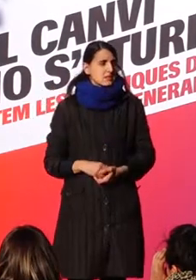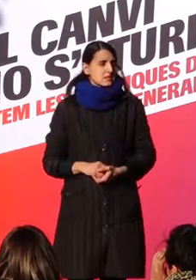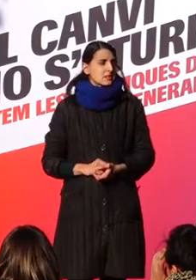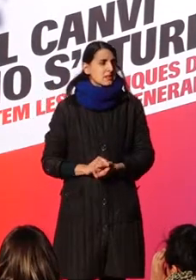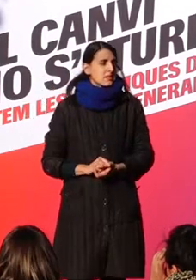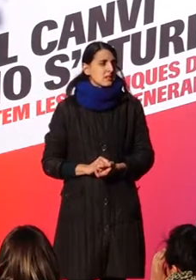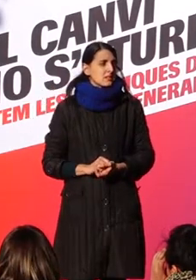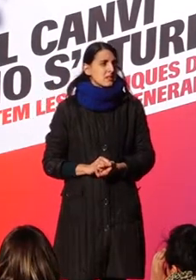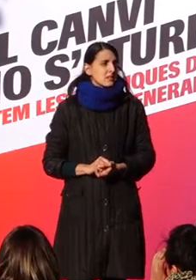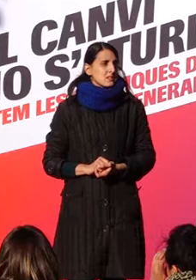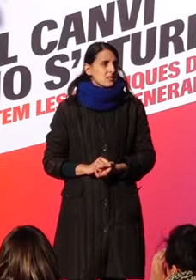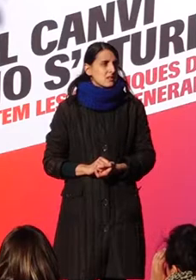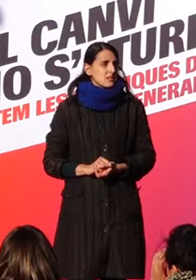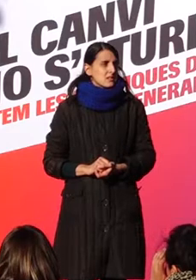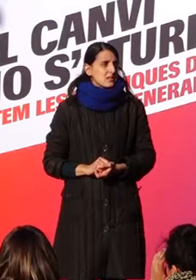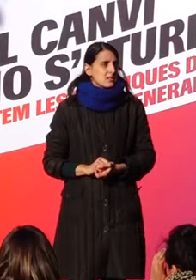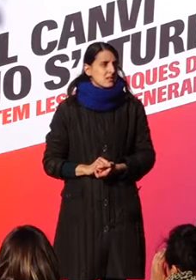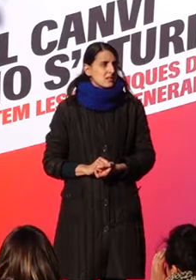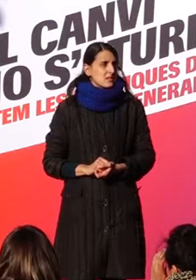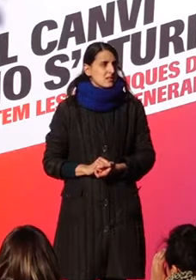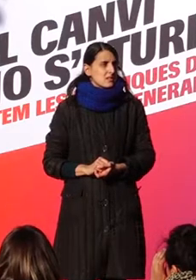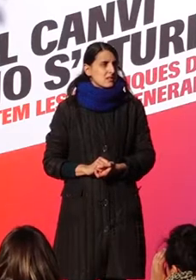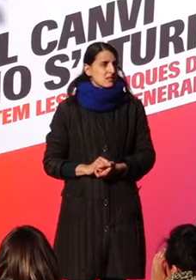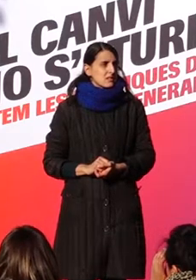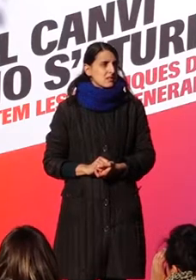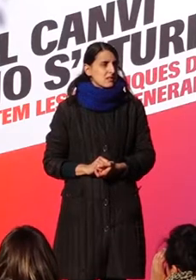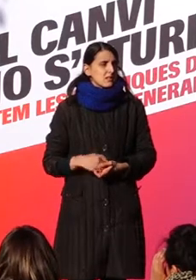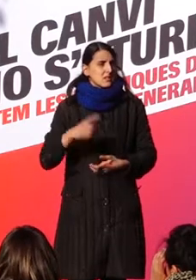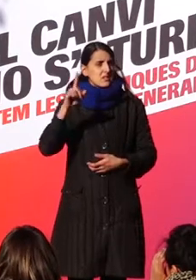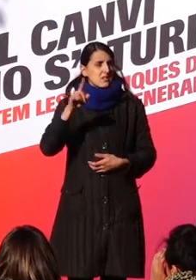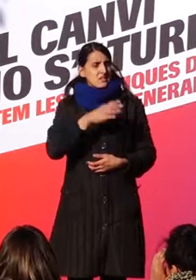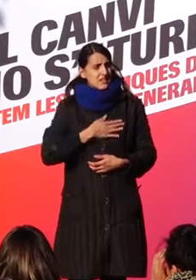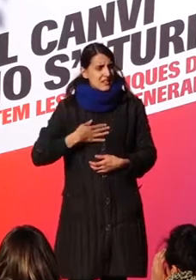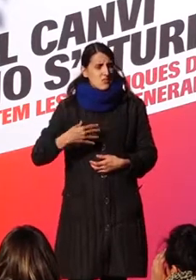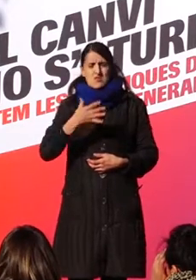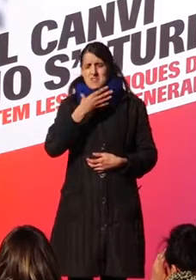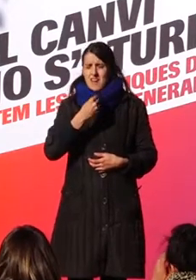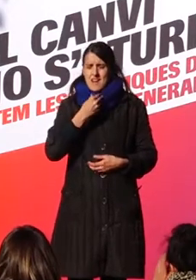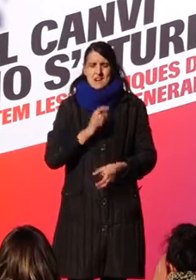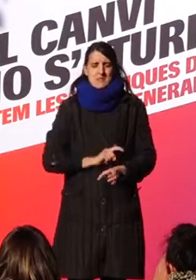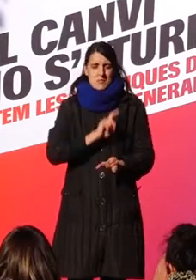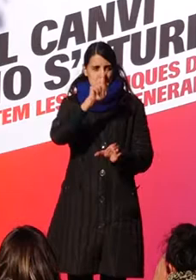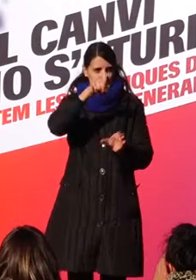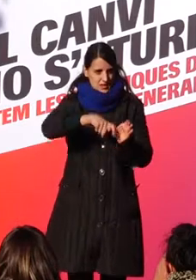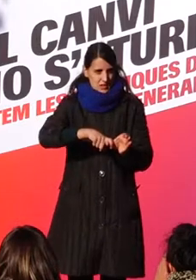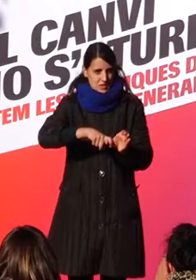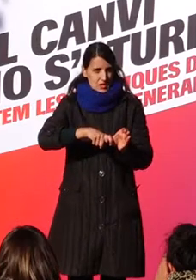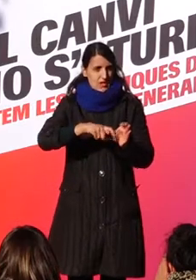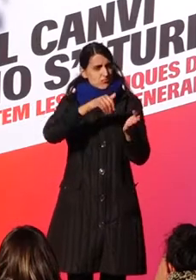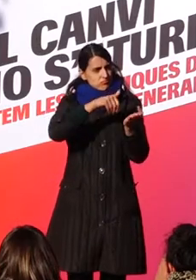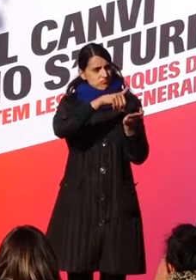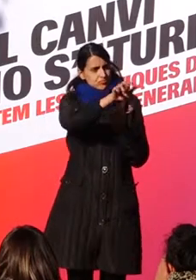tenemos grandes restos de formar en esta hora de que echemos a